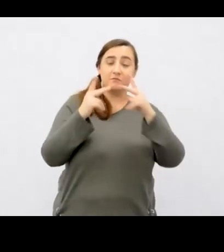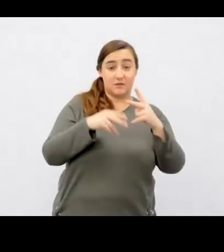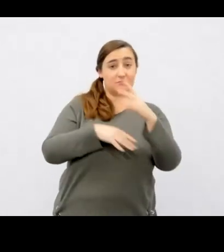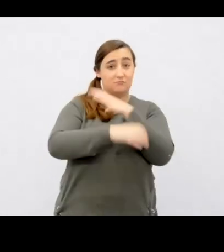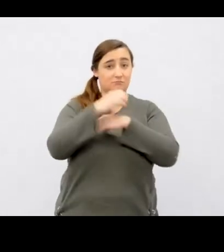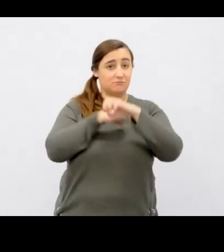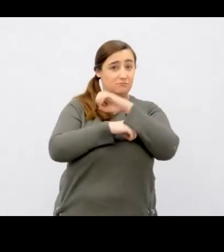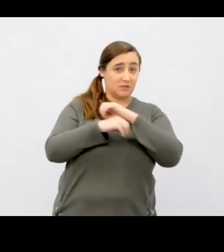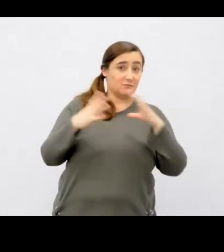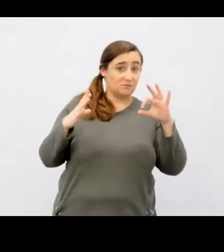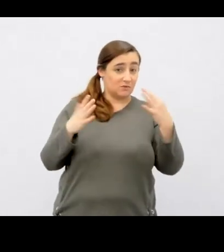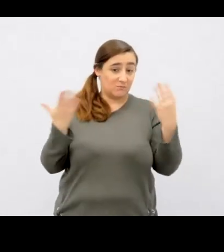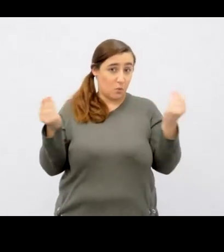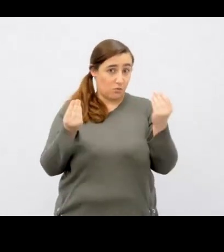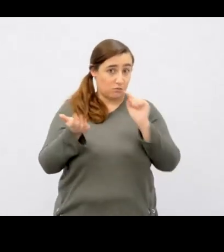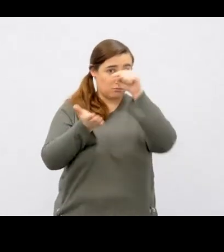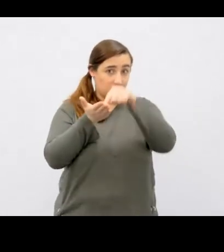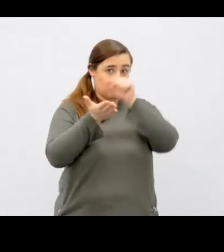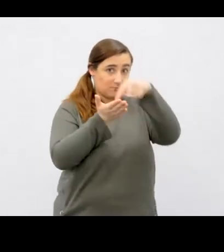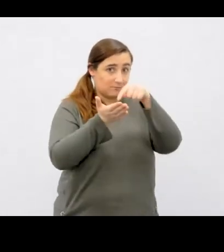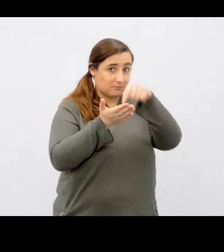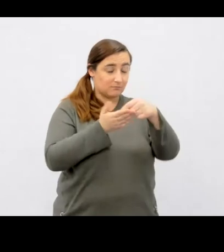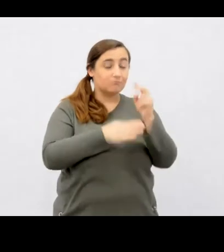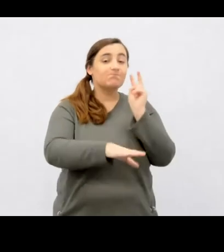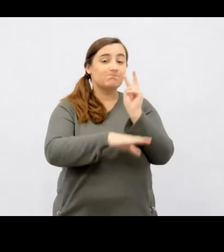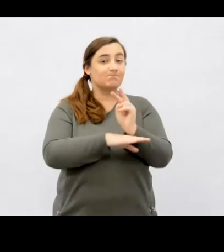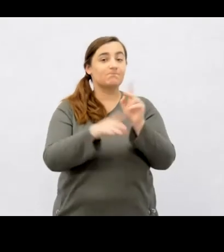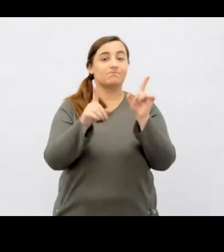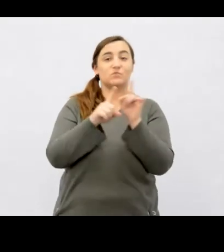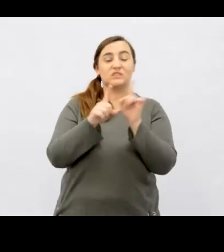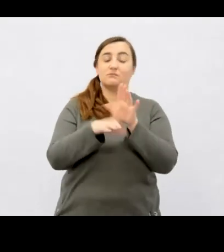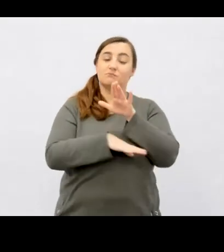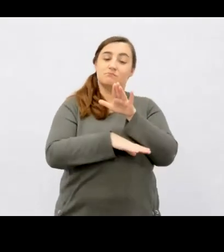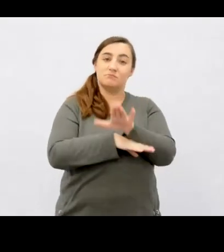se posent sur ce quartier.